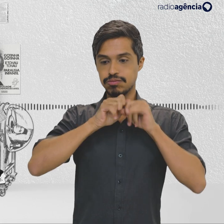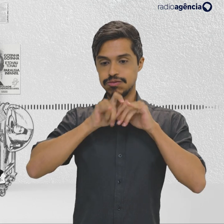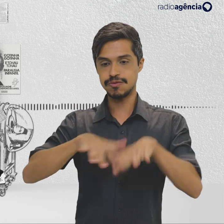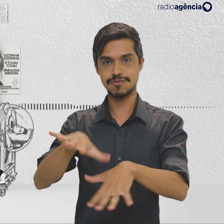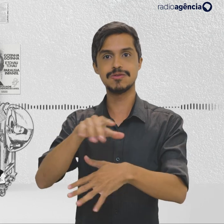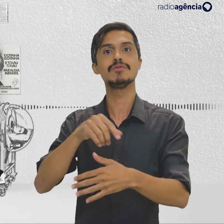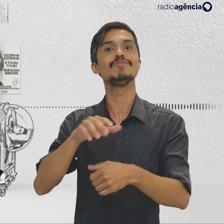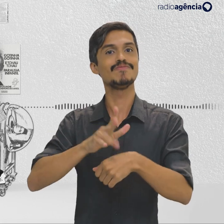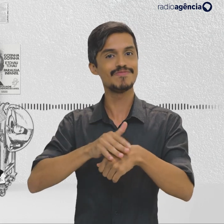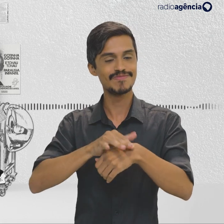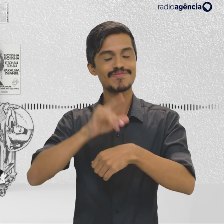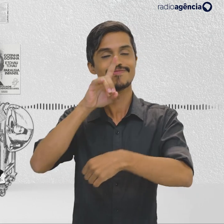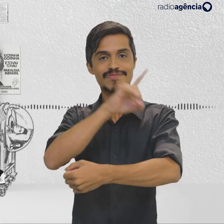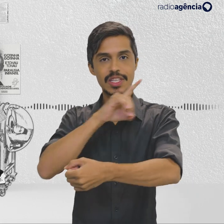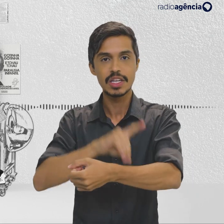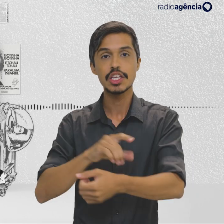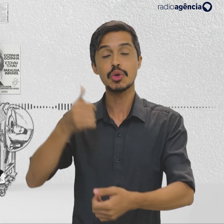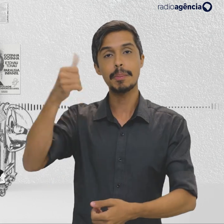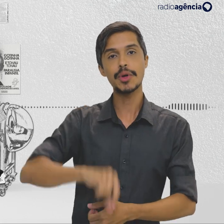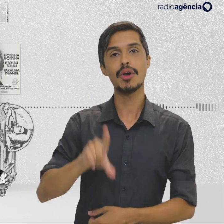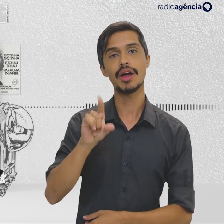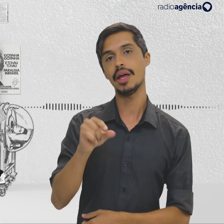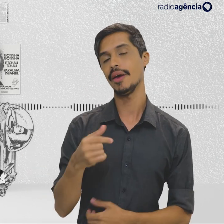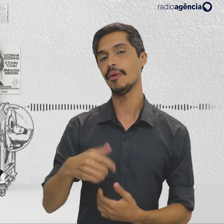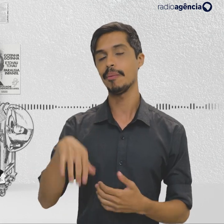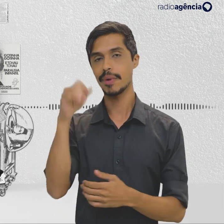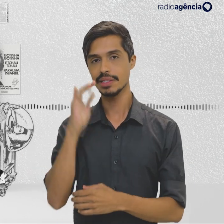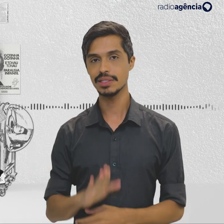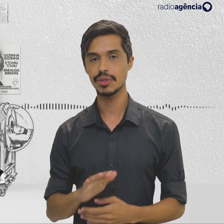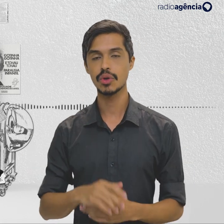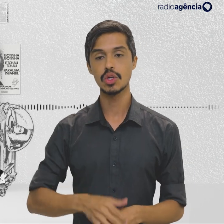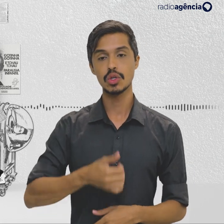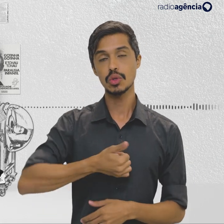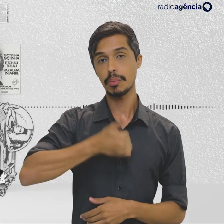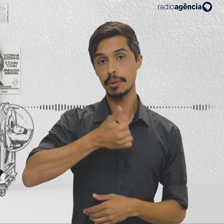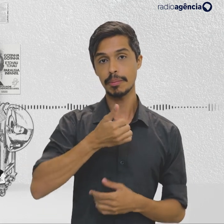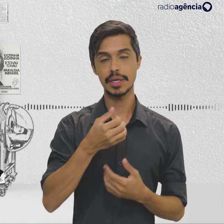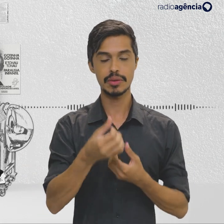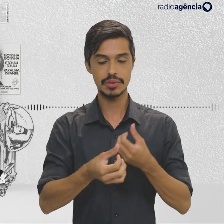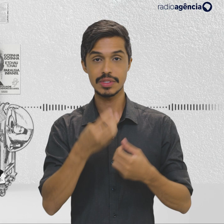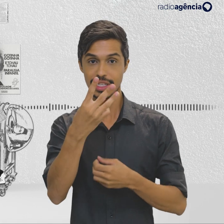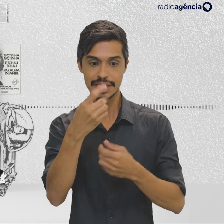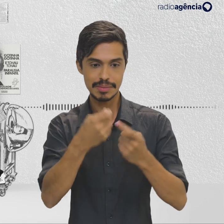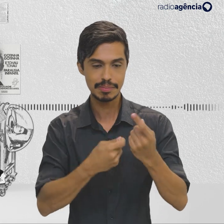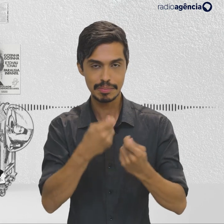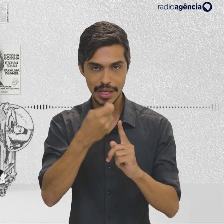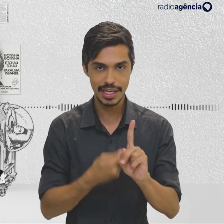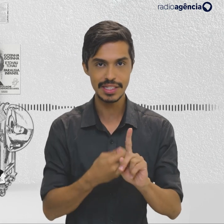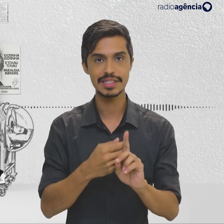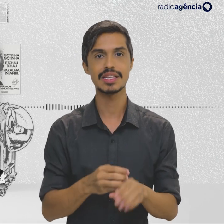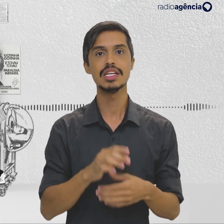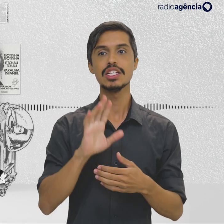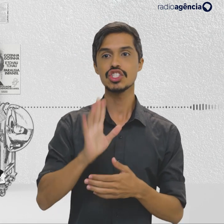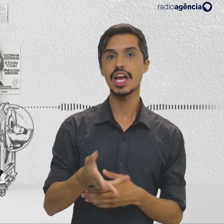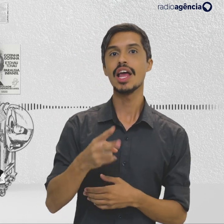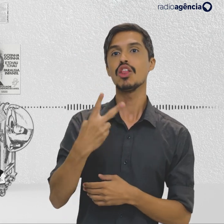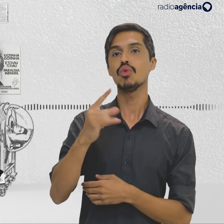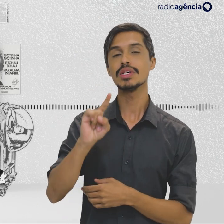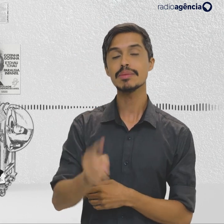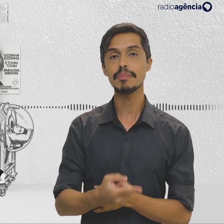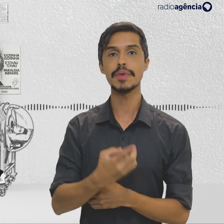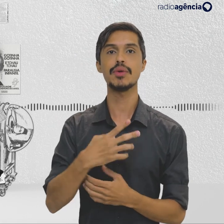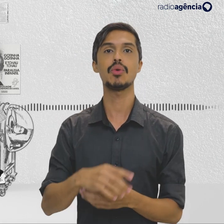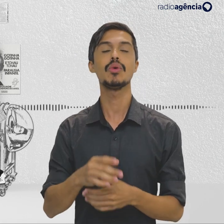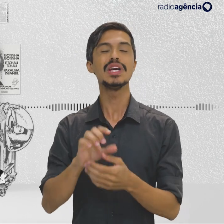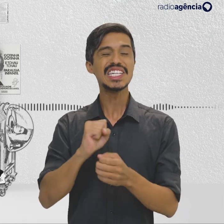ano e o país mais afetado é o Brasil no primeiro semestre foi foram mais de 2300 notificações